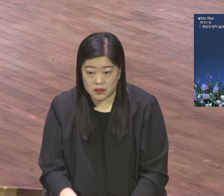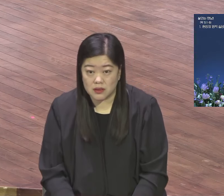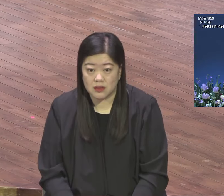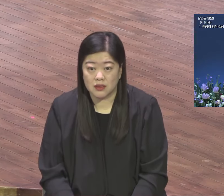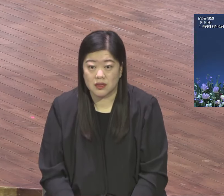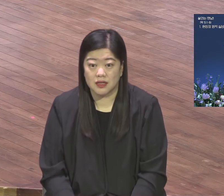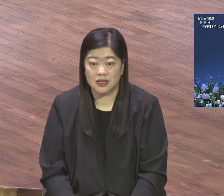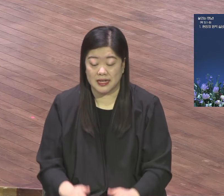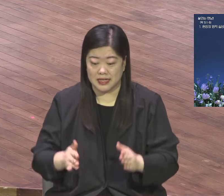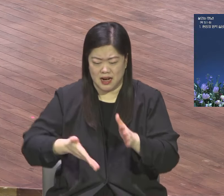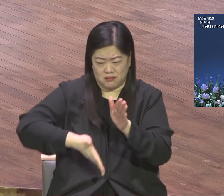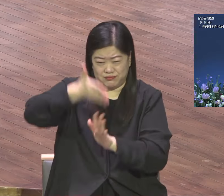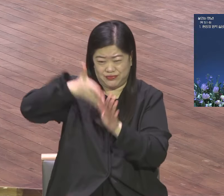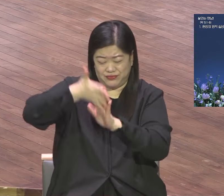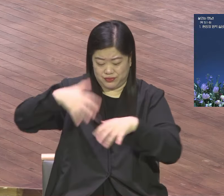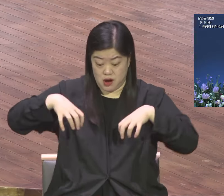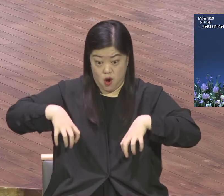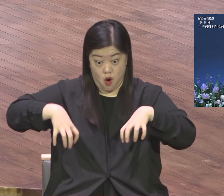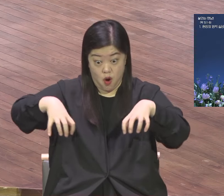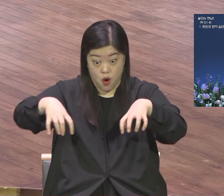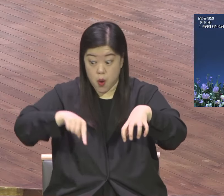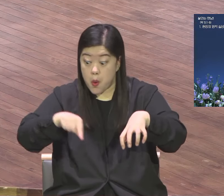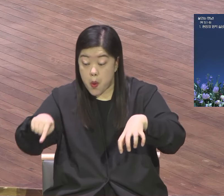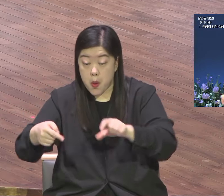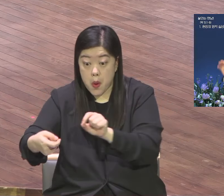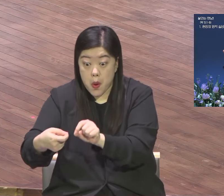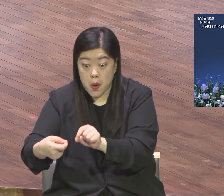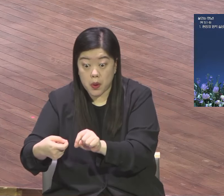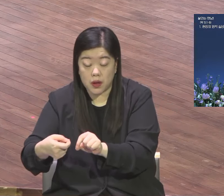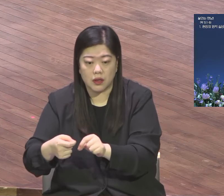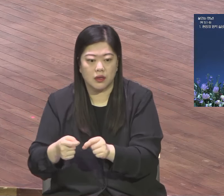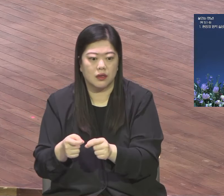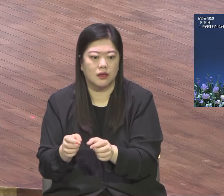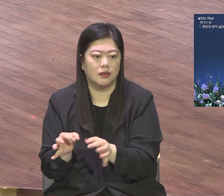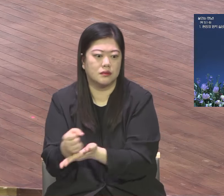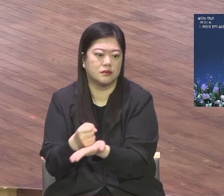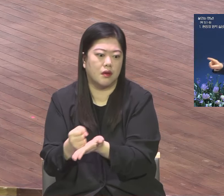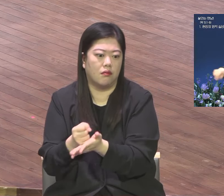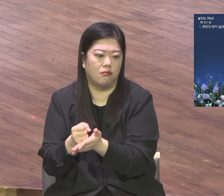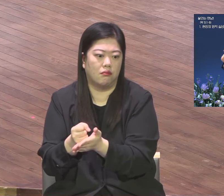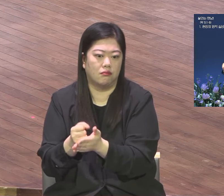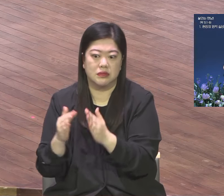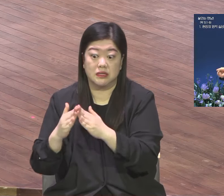사이들에 쫙 무속인들이 점치고 있어요. 뭐야 장사가 잘 되니까 하지.